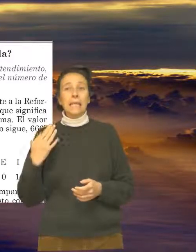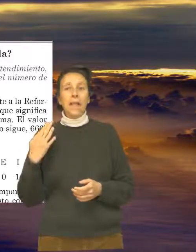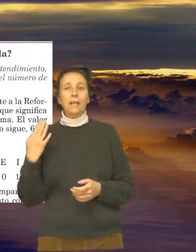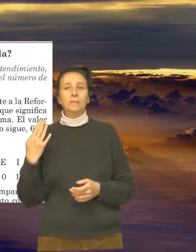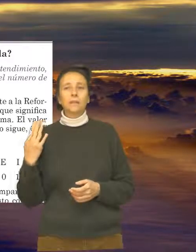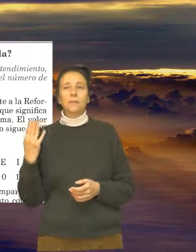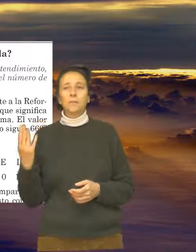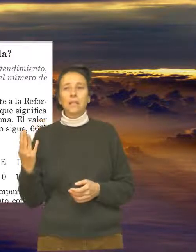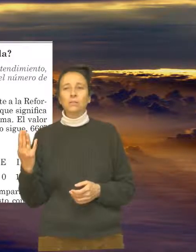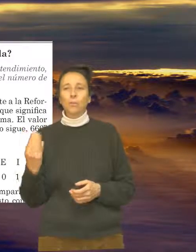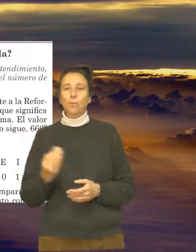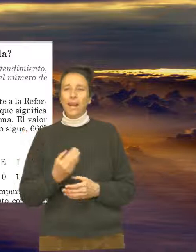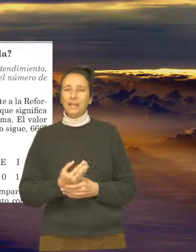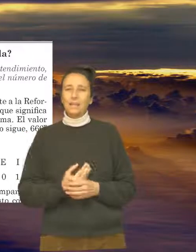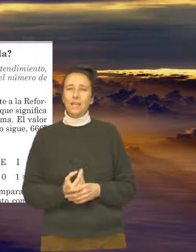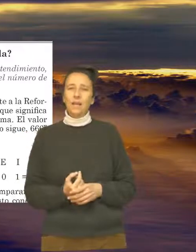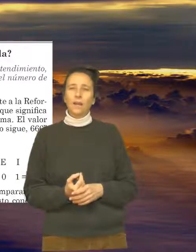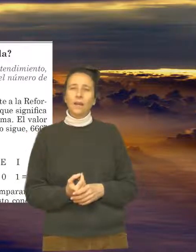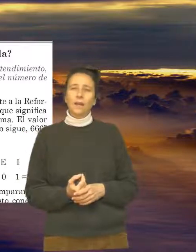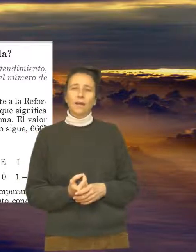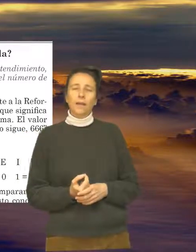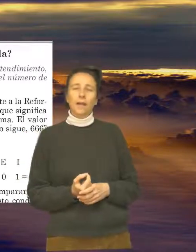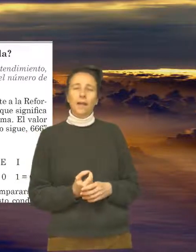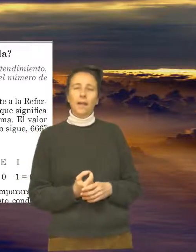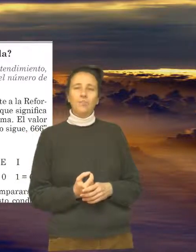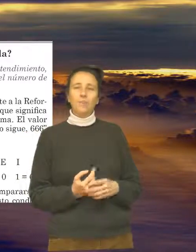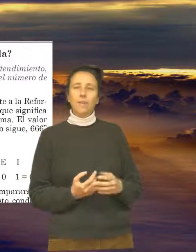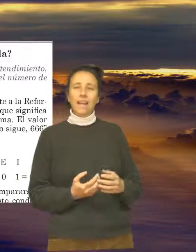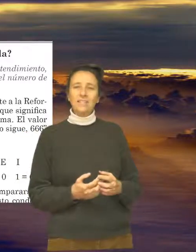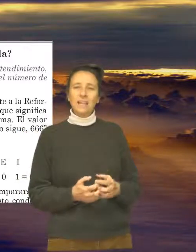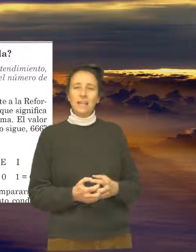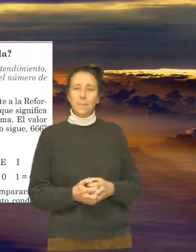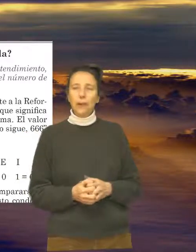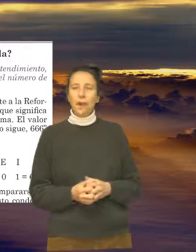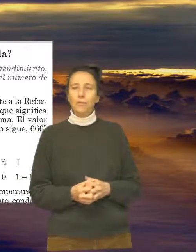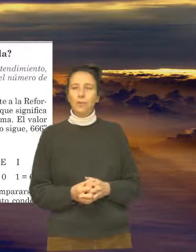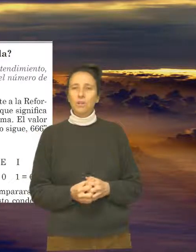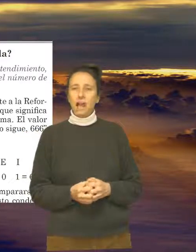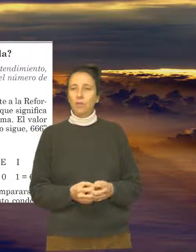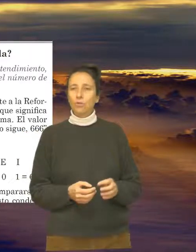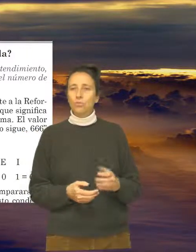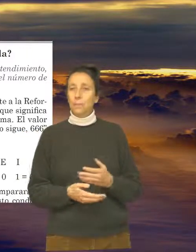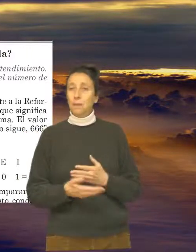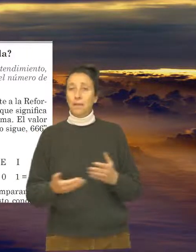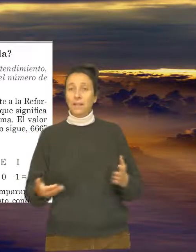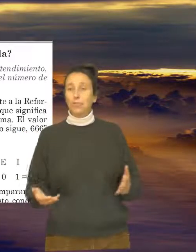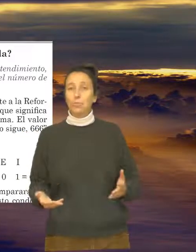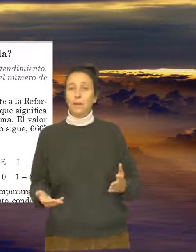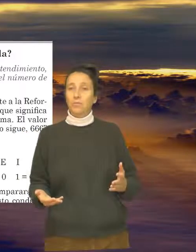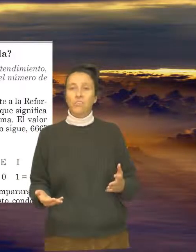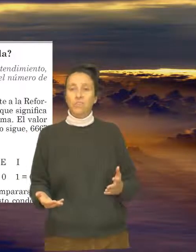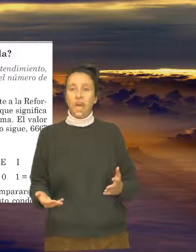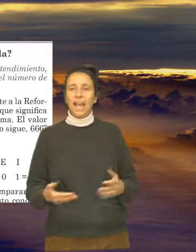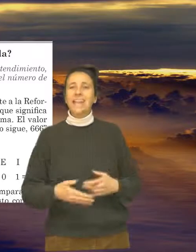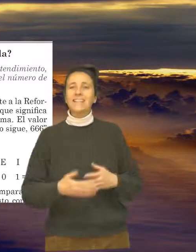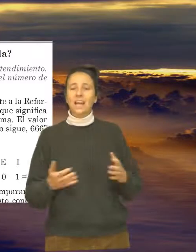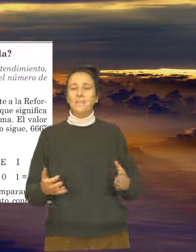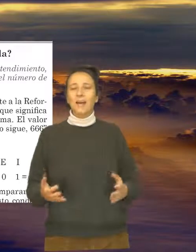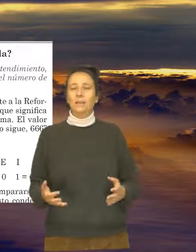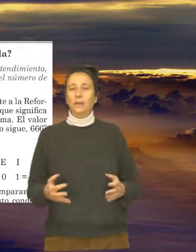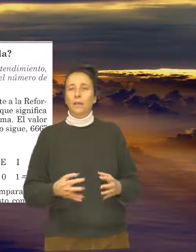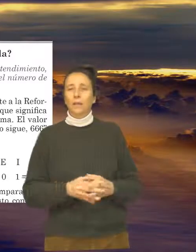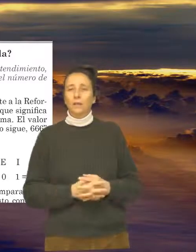el que tiene entendimiento, lo cual exige que estudiar este tema no es algo simplemente superficial